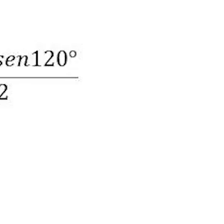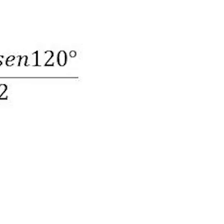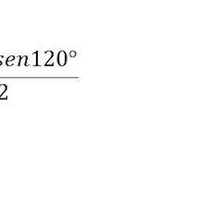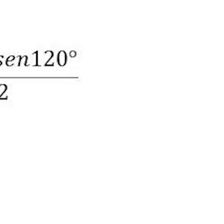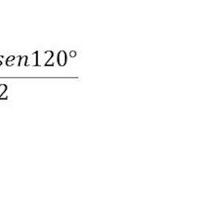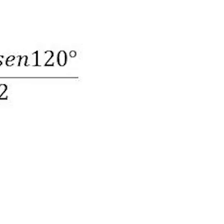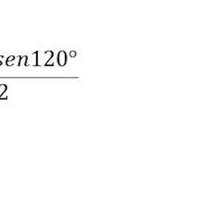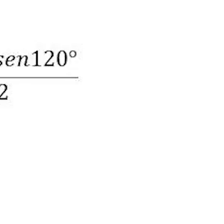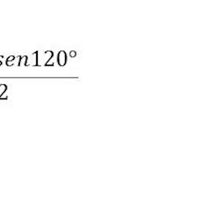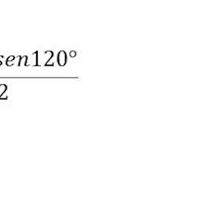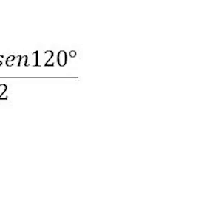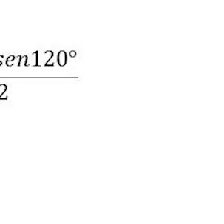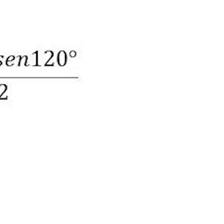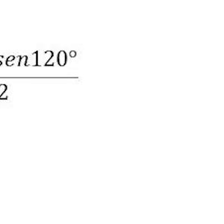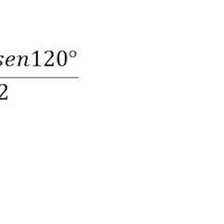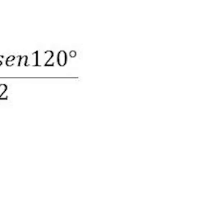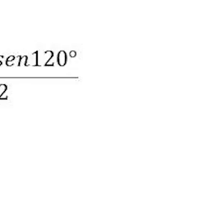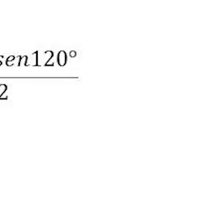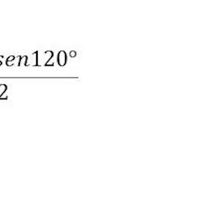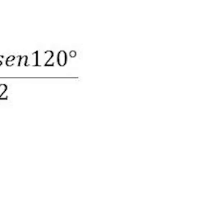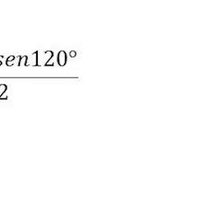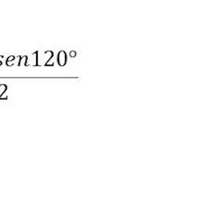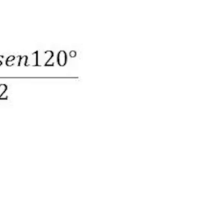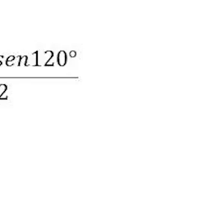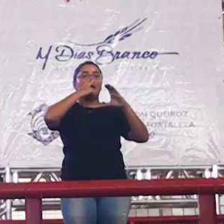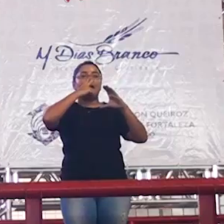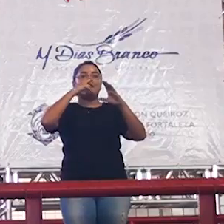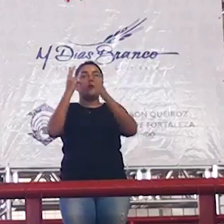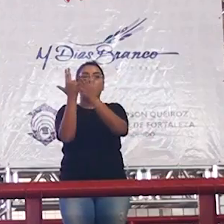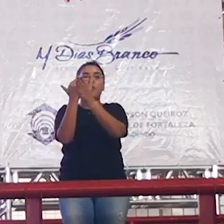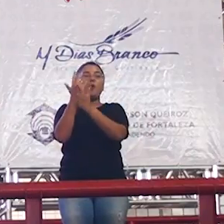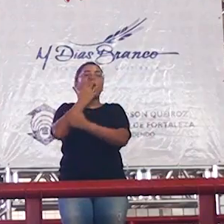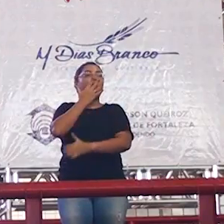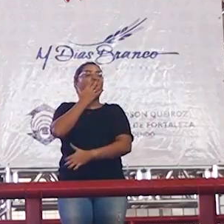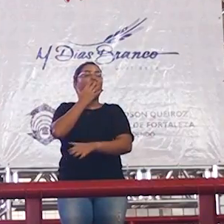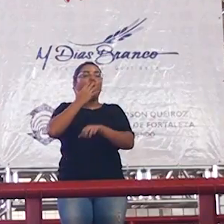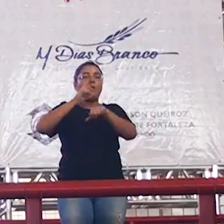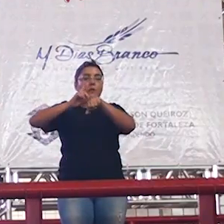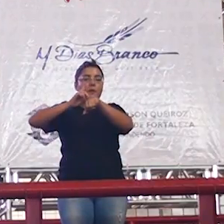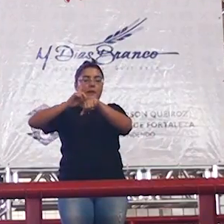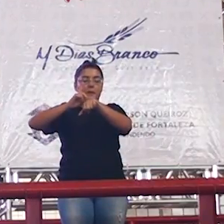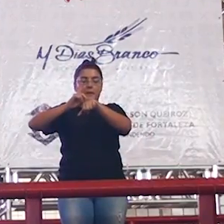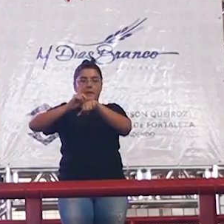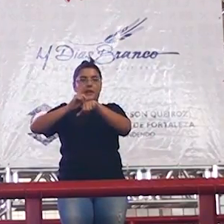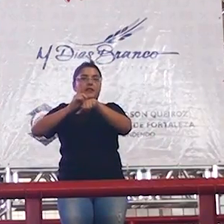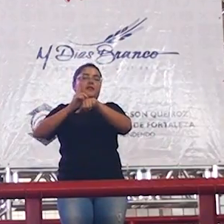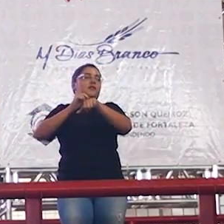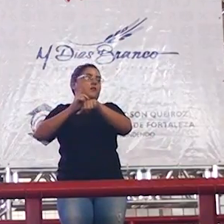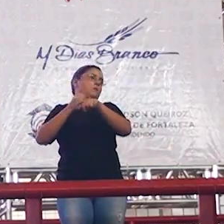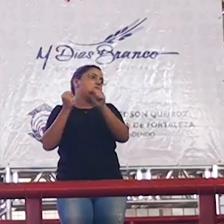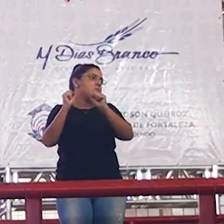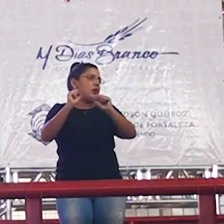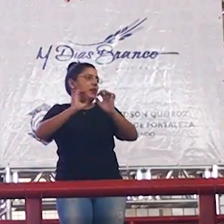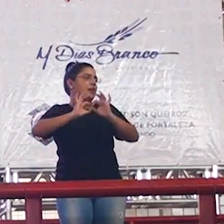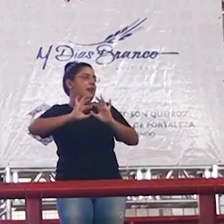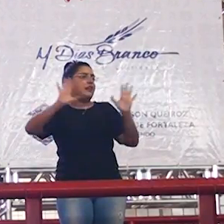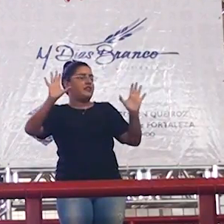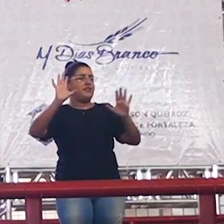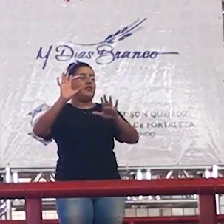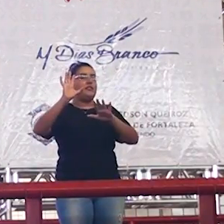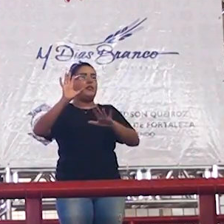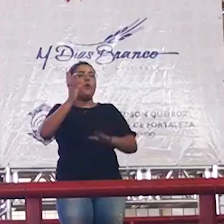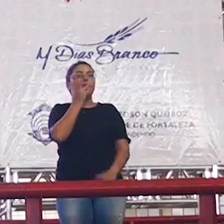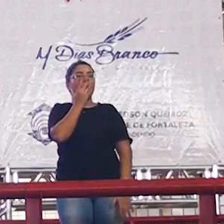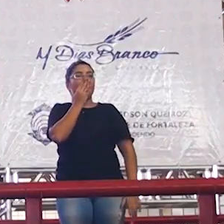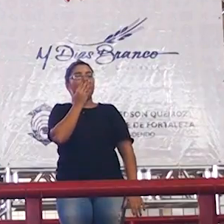aquela área que está sombreada. É aquela área que está achurada. Se vocês